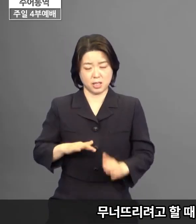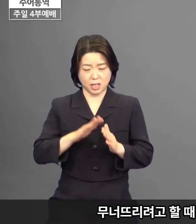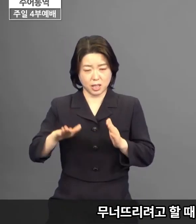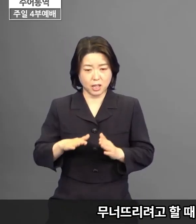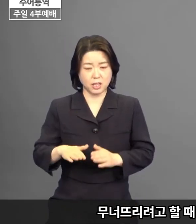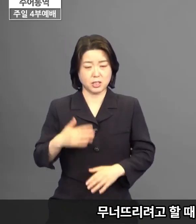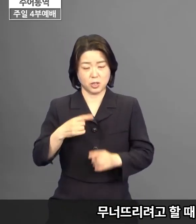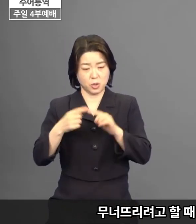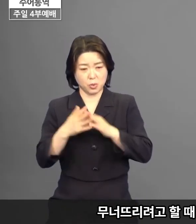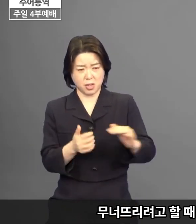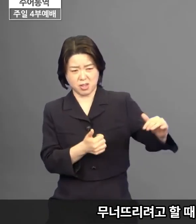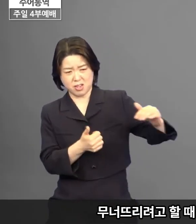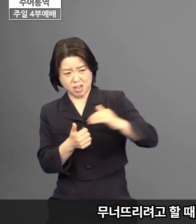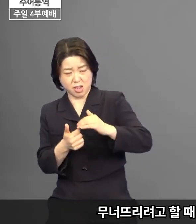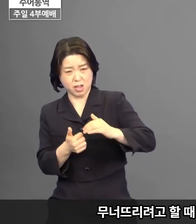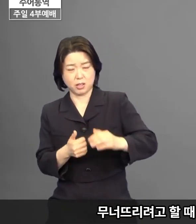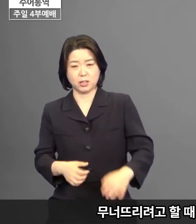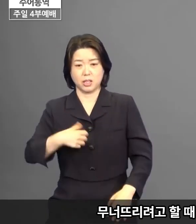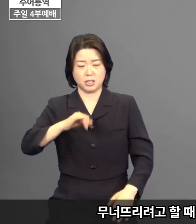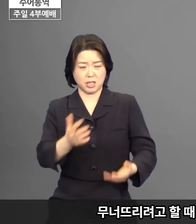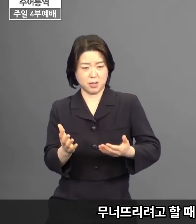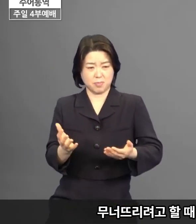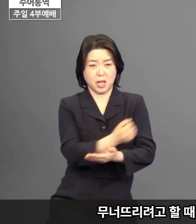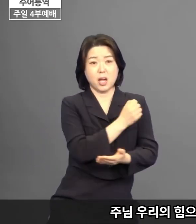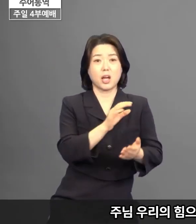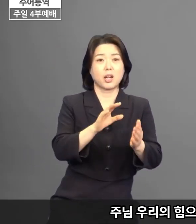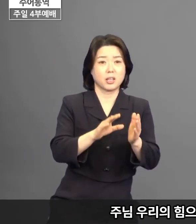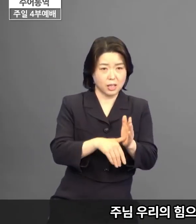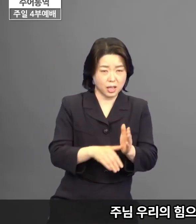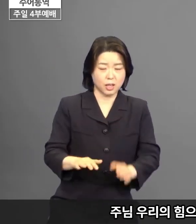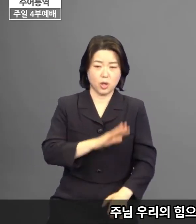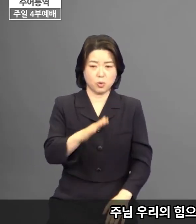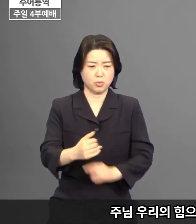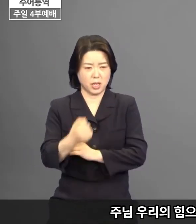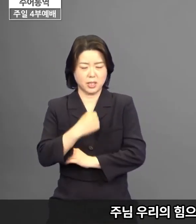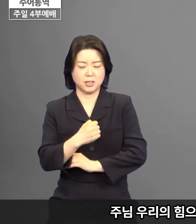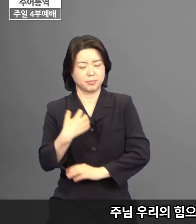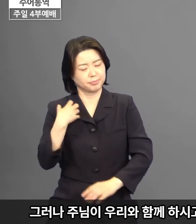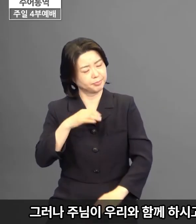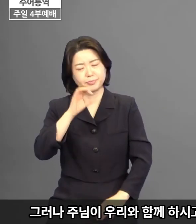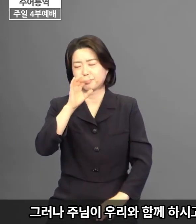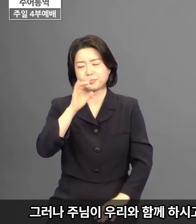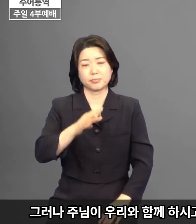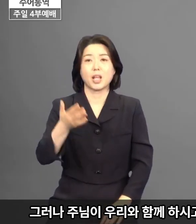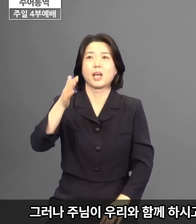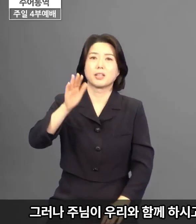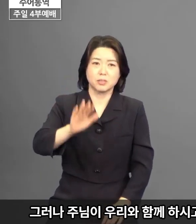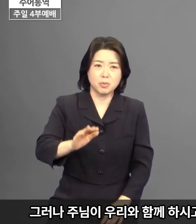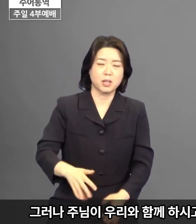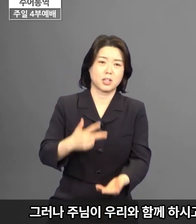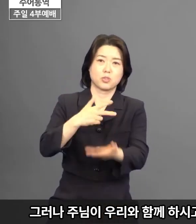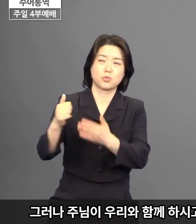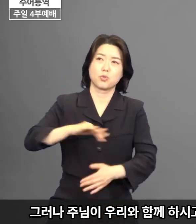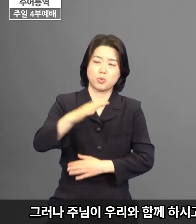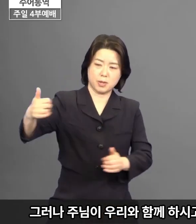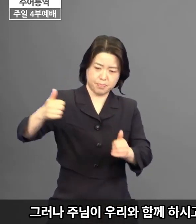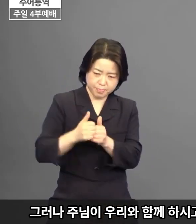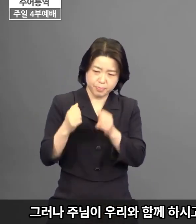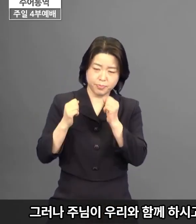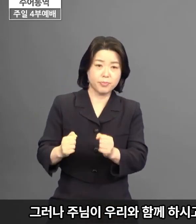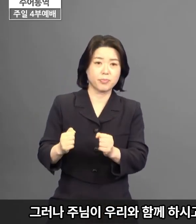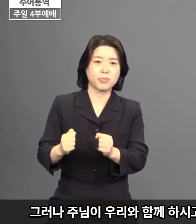교회를 무너뜨리려고 할 때에, 자녀를 빼앗으려 가려고 할 때에 주님, 우리 힘으로 감당할 수 없습니다. 그러나 주님이 우리와 함께